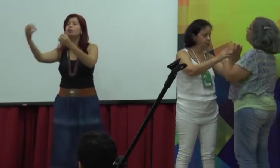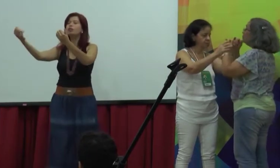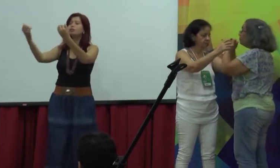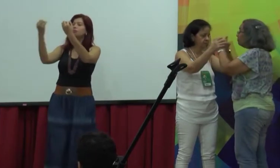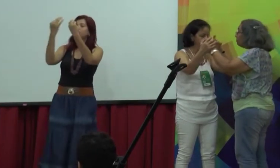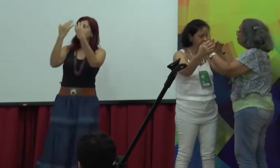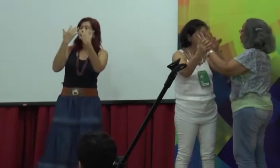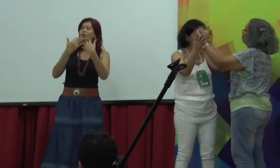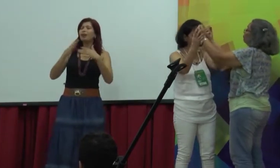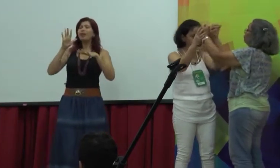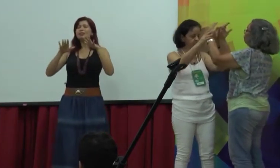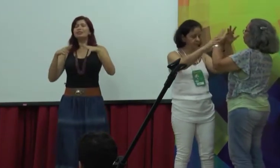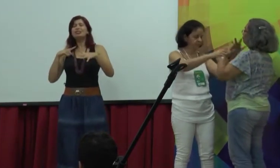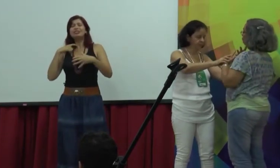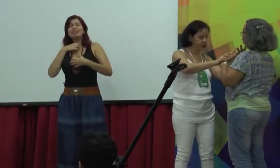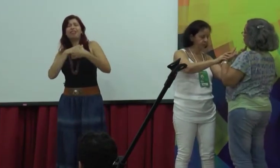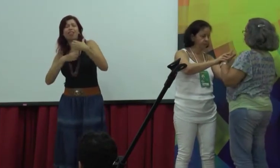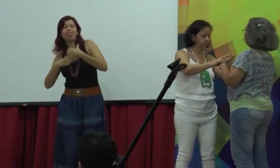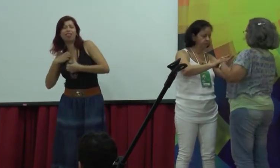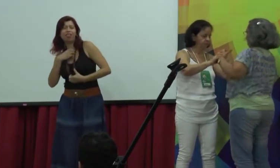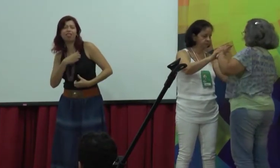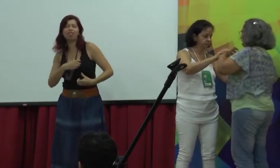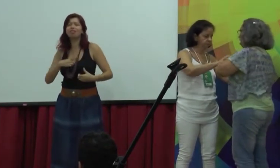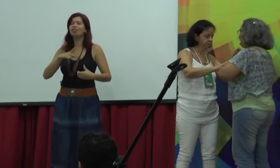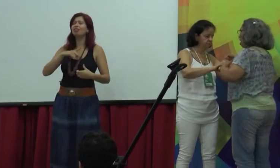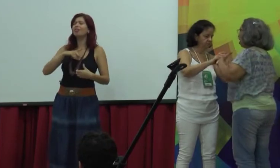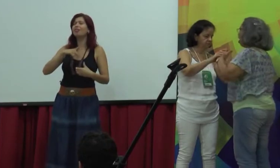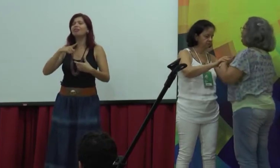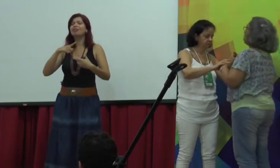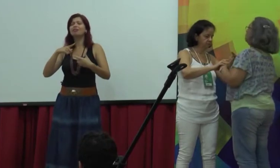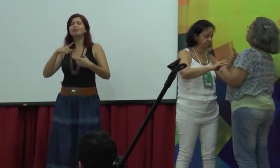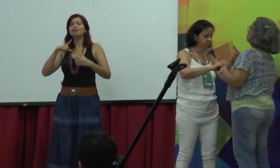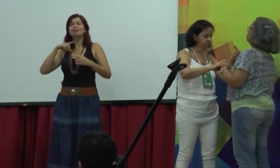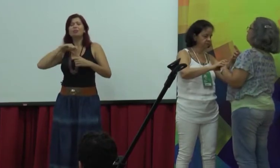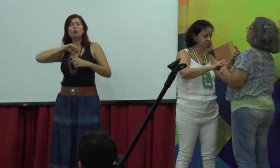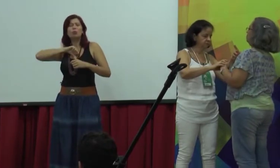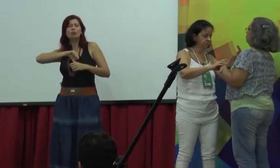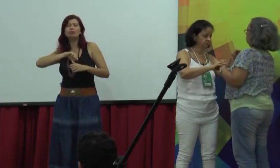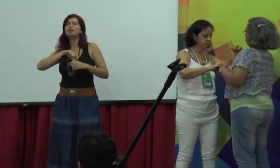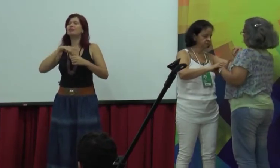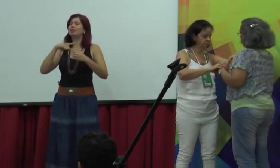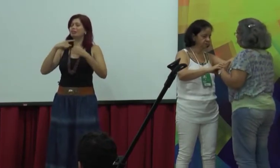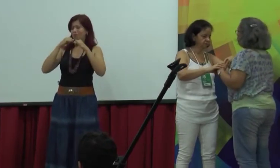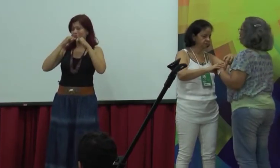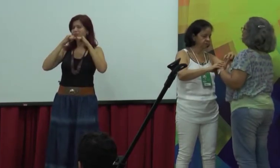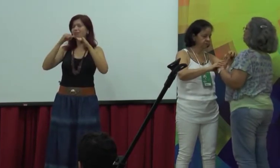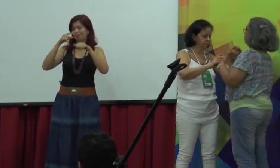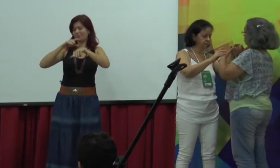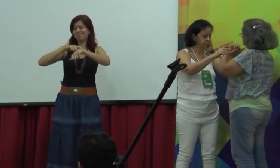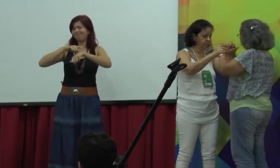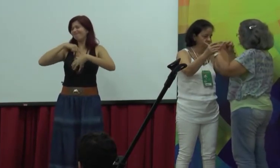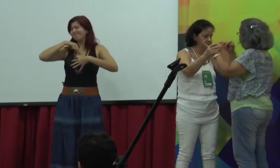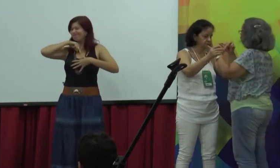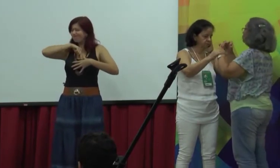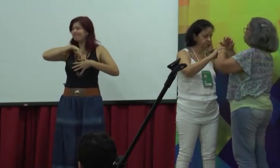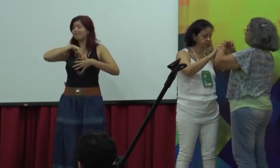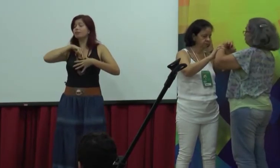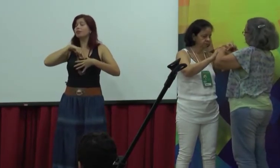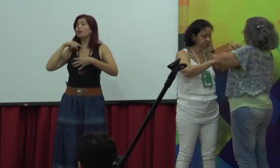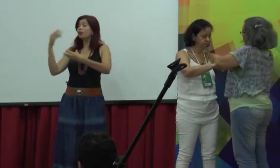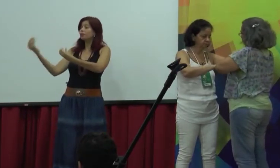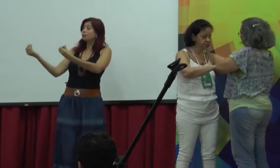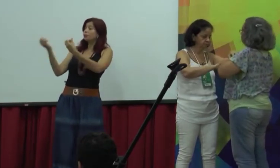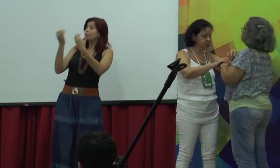para a pessoa que está recebendo passe, que está angustiada, ou tem algum problema de saúde, ou com depressão.